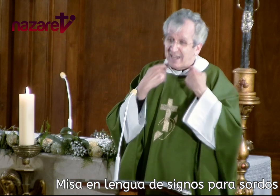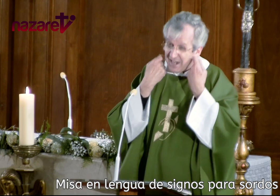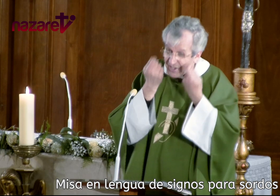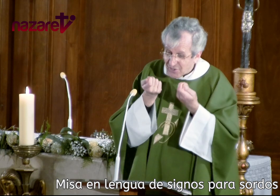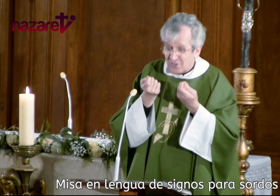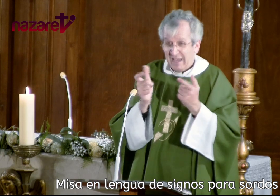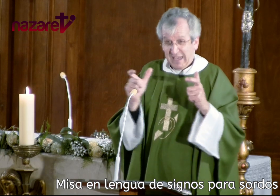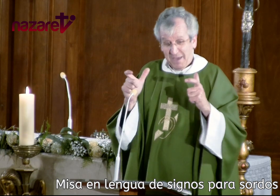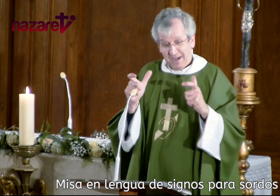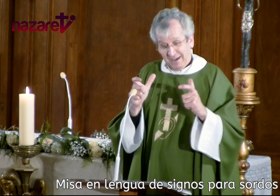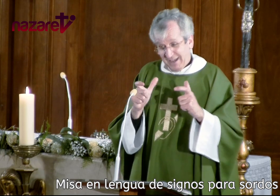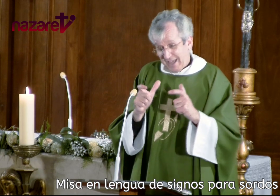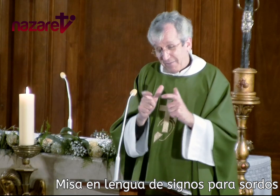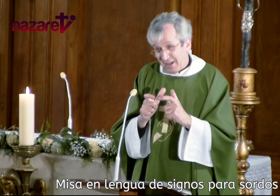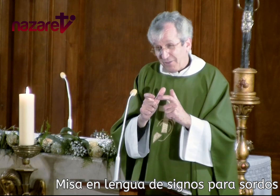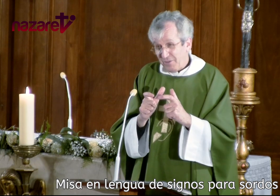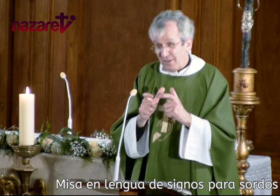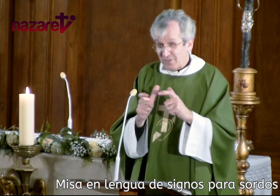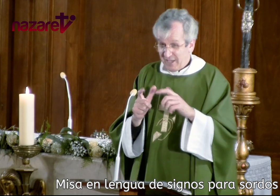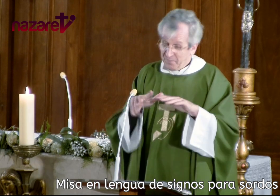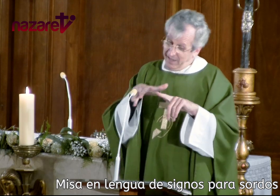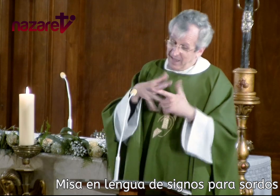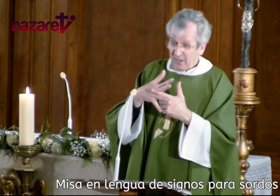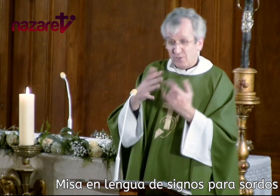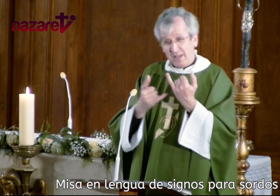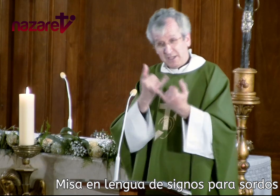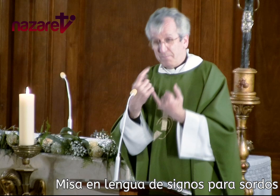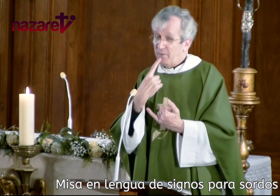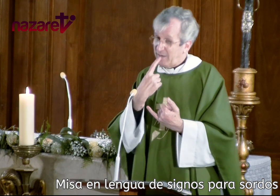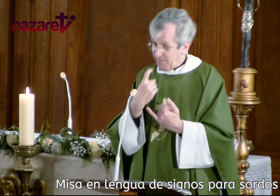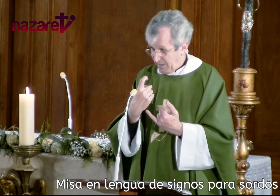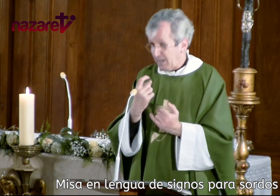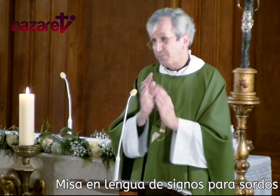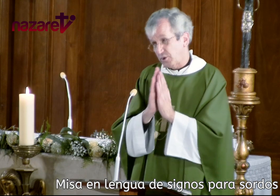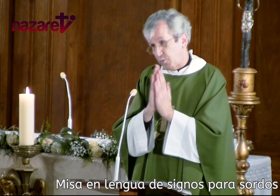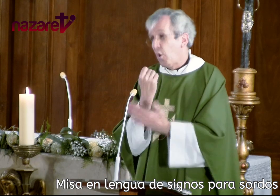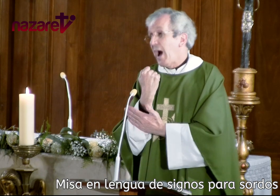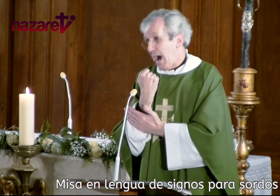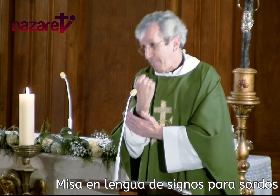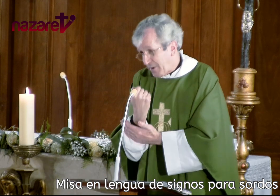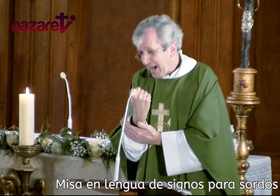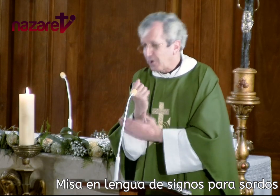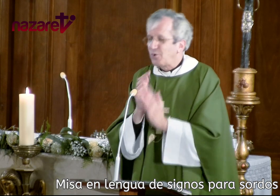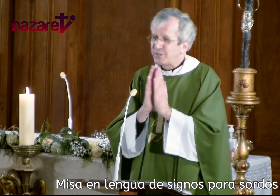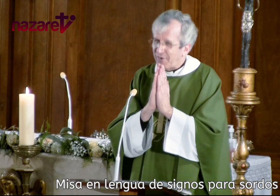religiosos que van cada vez reduciéndose en circunstancias en problemas difíciles por eso es bueno apoyar con nuestra oración